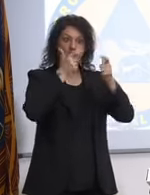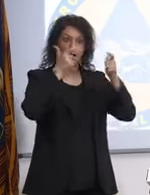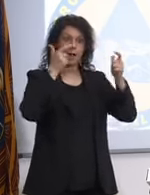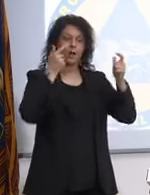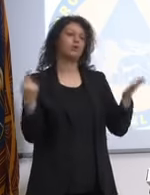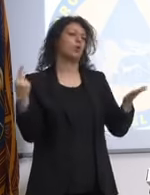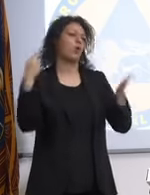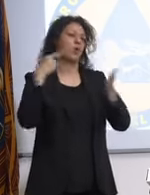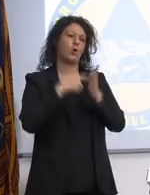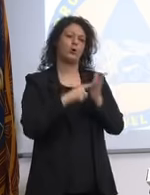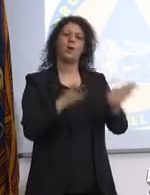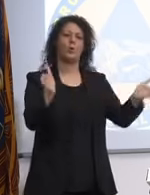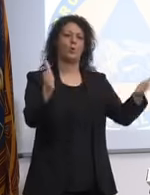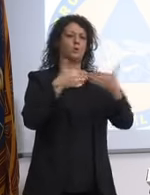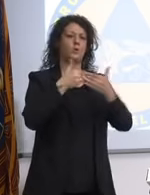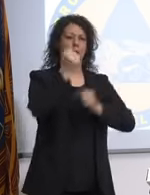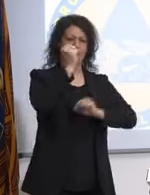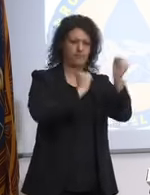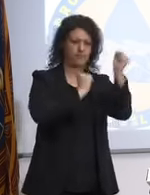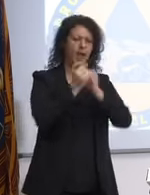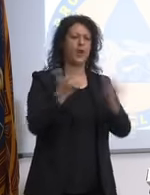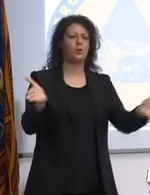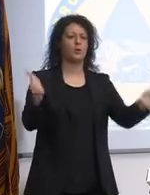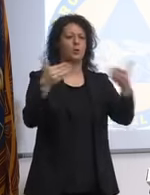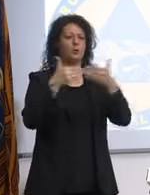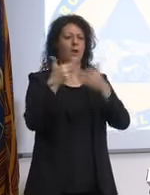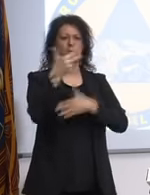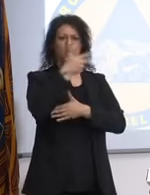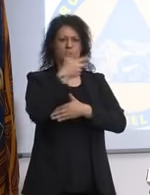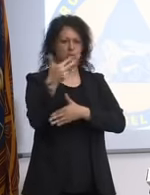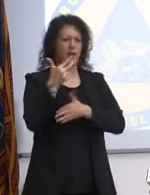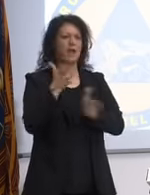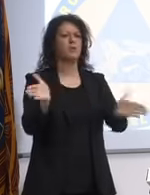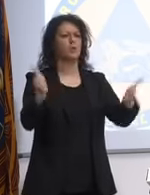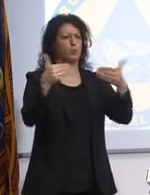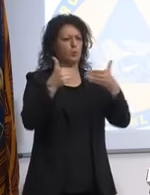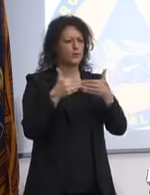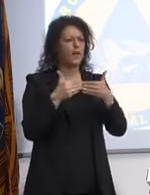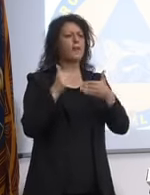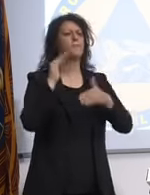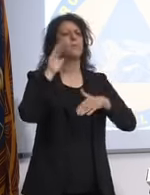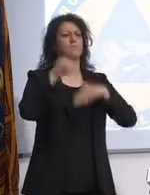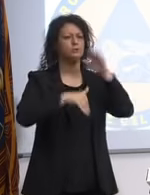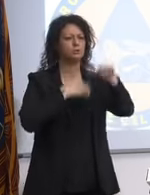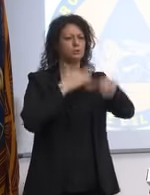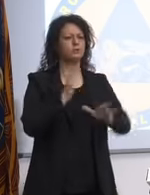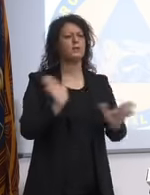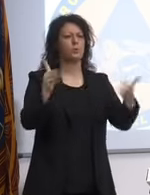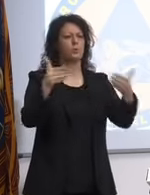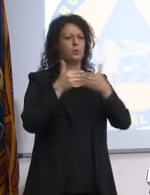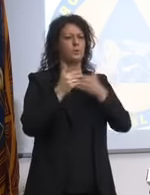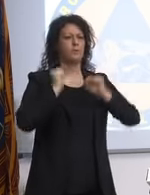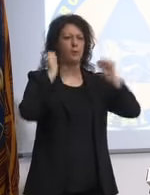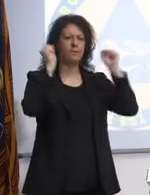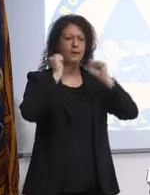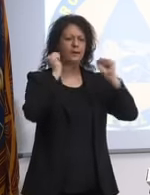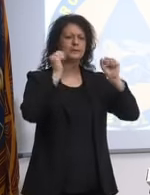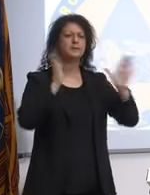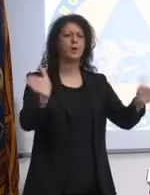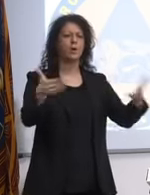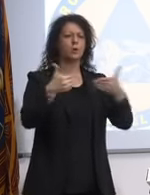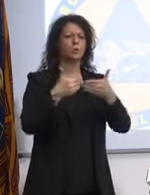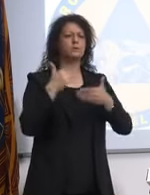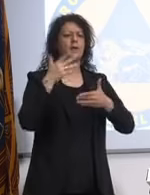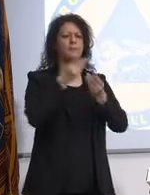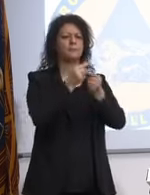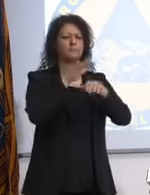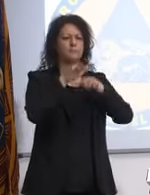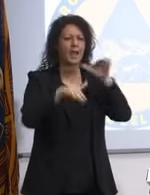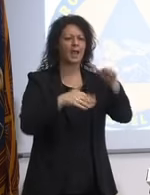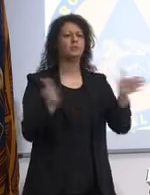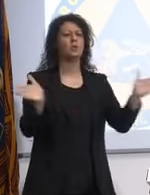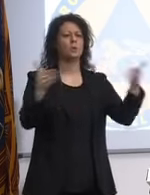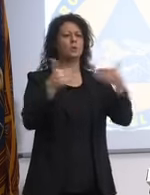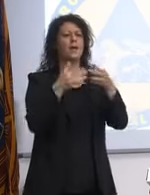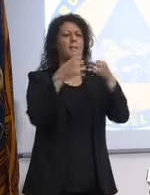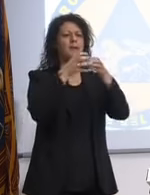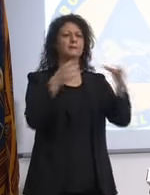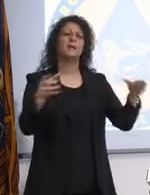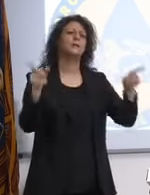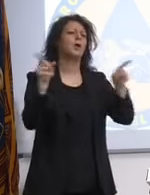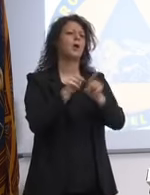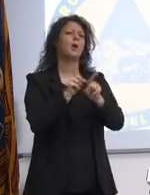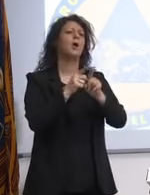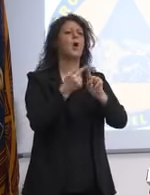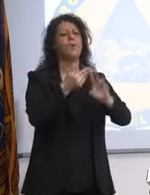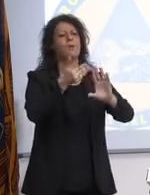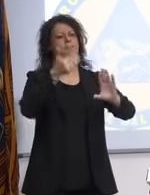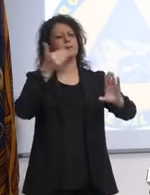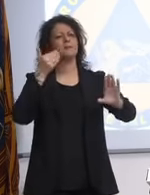le piscine, richiuderemo le palestre, chiuderemo le spiagge, chiuderemo le aziende, chiuderemo tutto e torneremo a